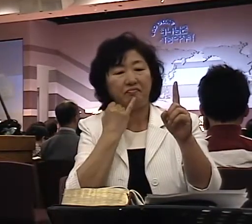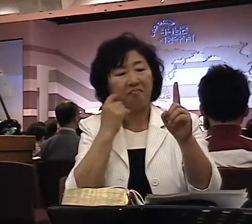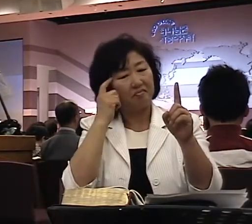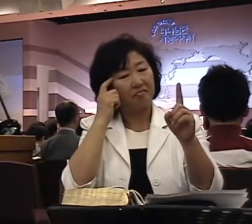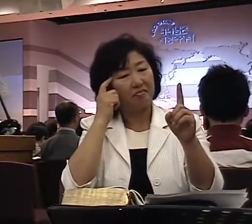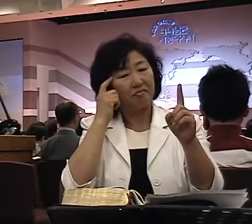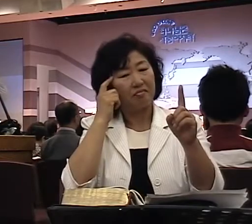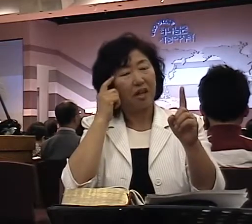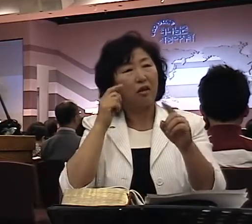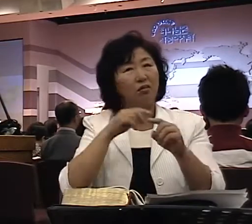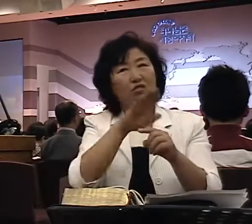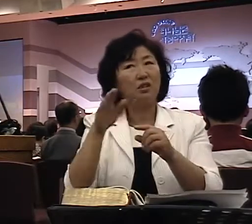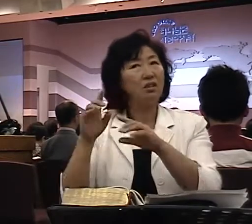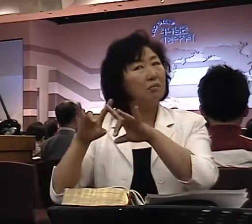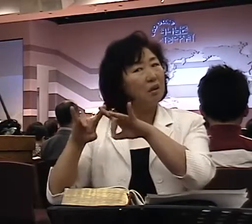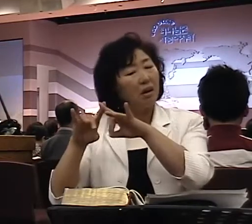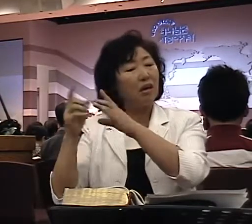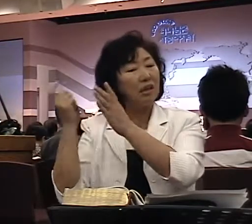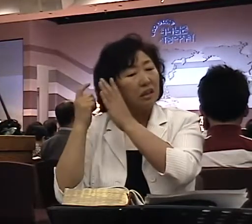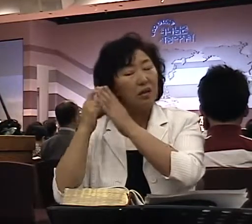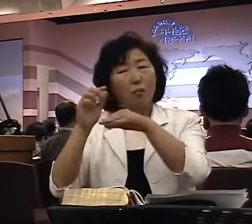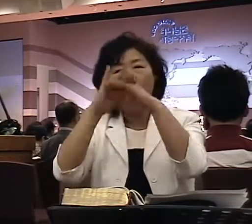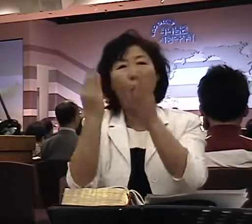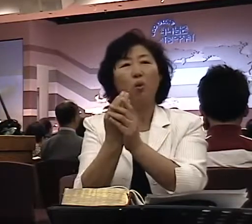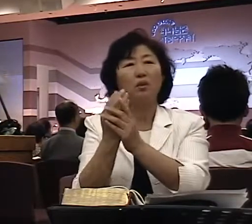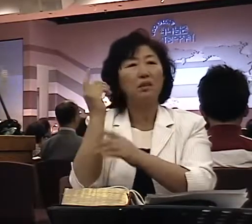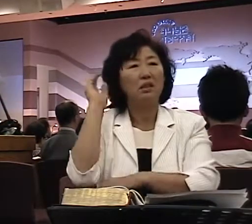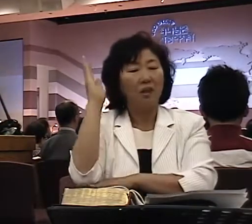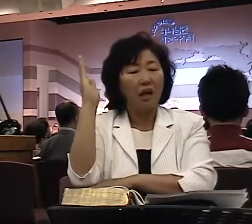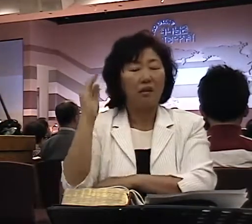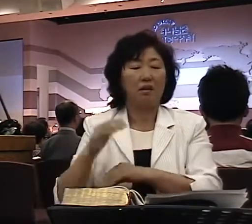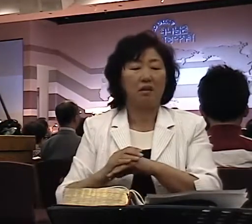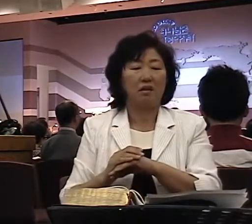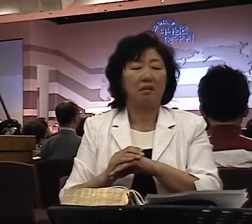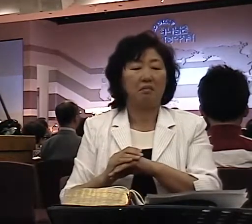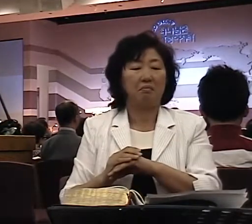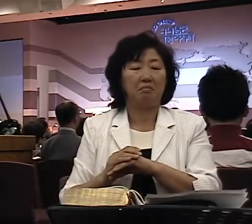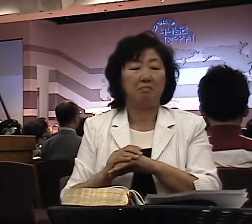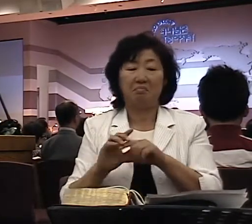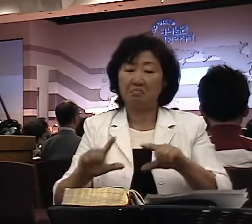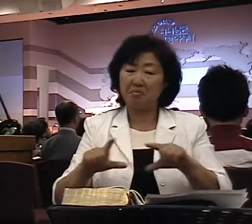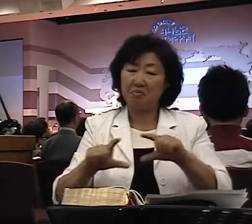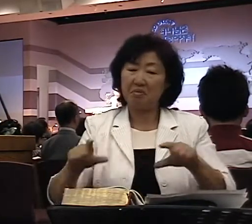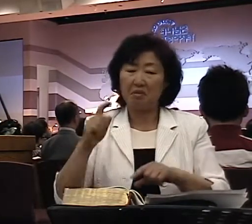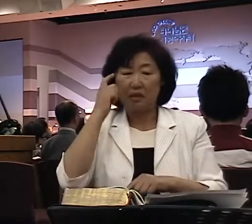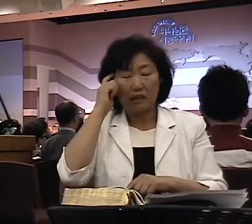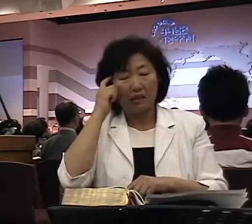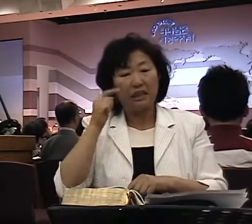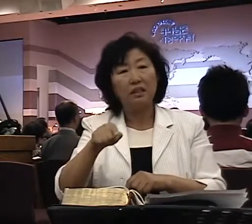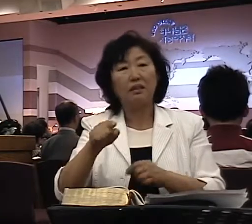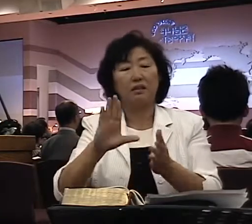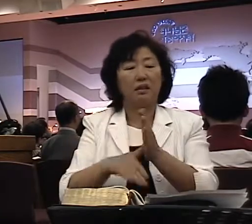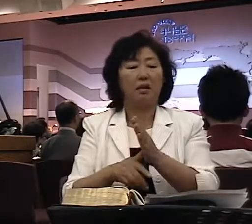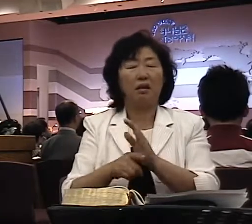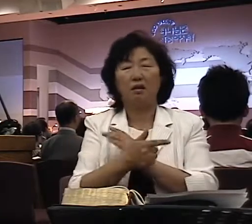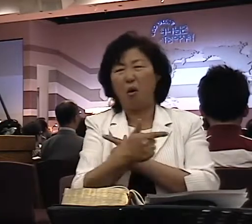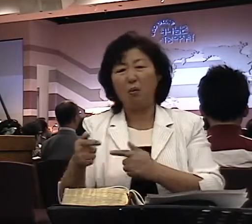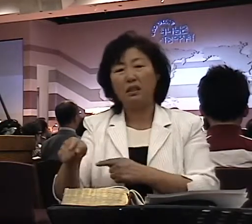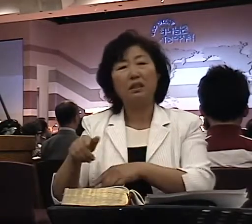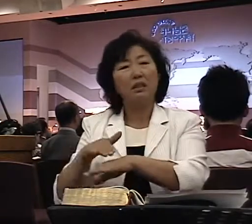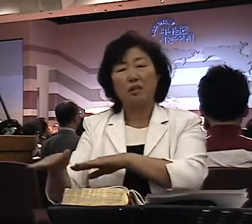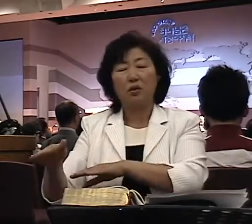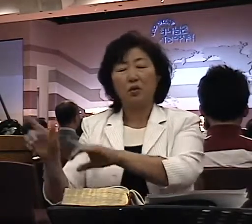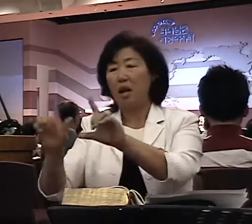우리가 듣는 매스컴이나 모든 이야기에서 이 모든 것을 예사로 삼고 있는 이때에 너무나 구식으로 살지 말자,